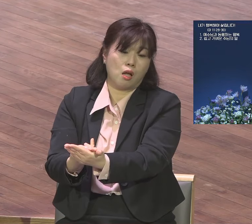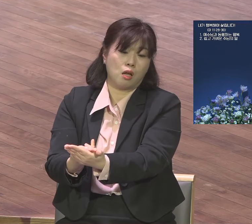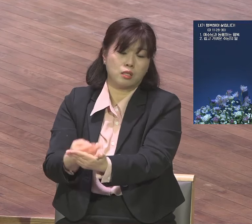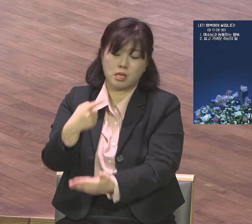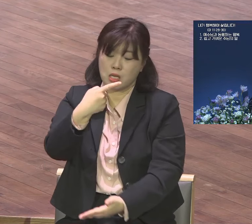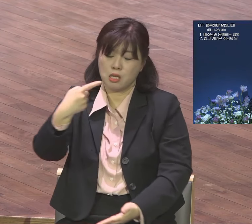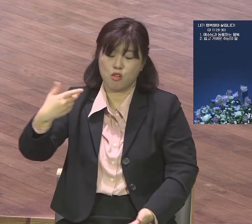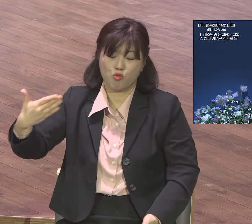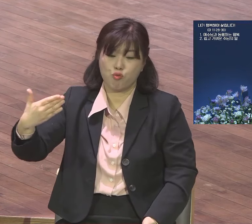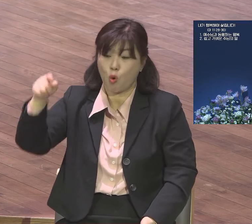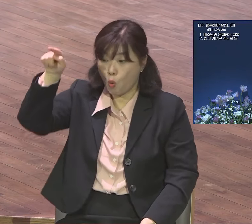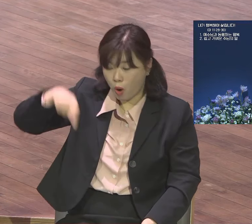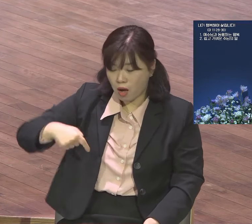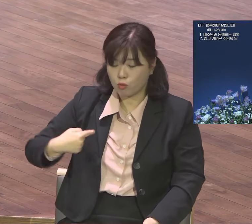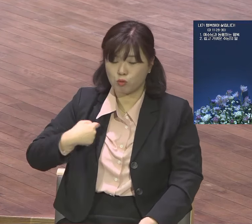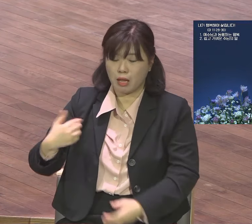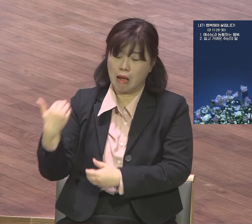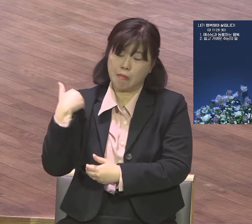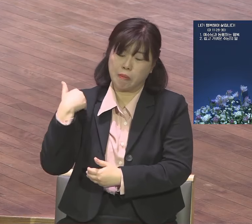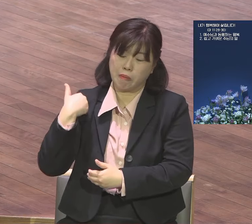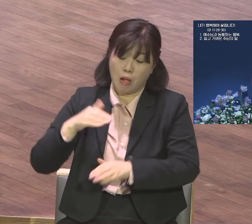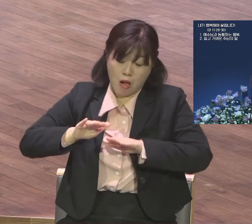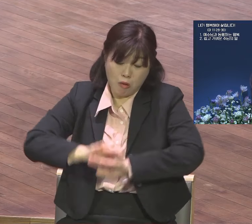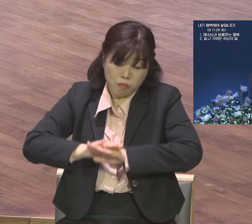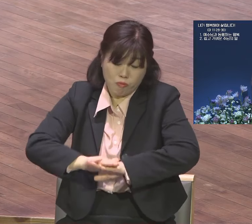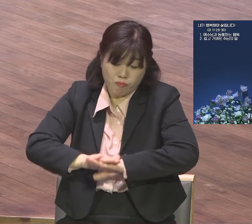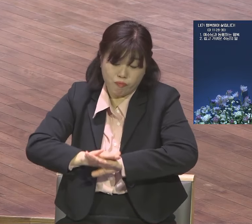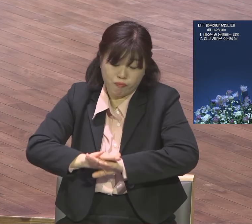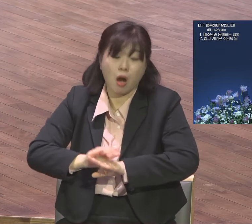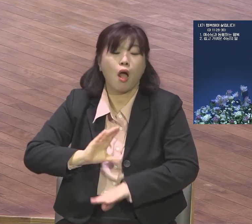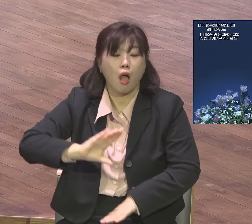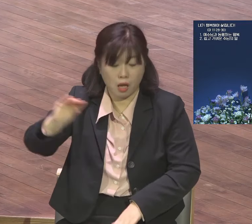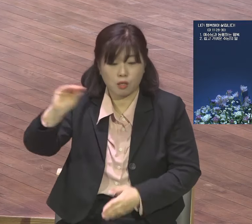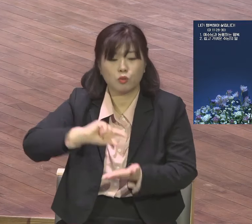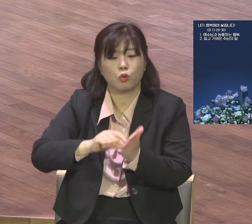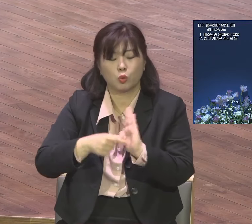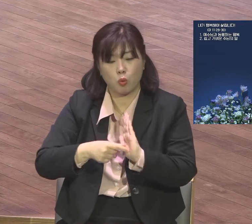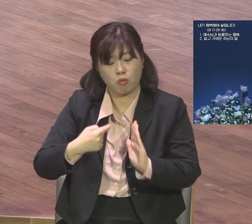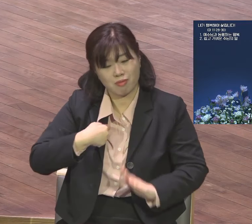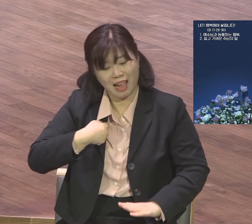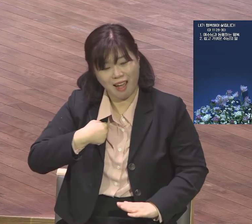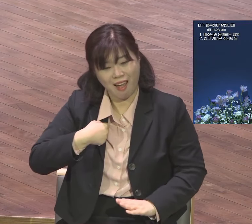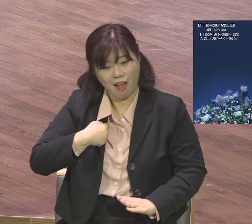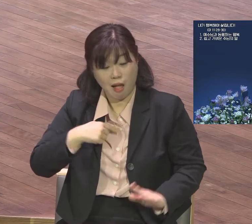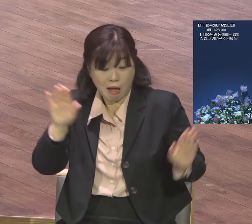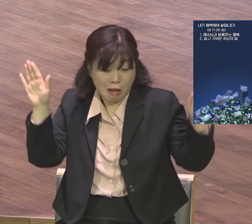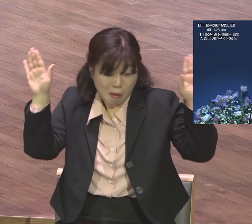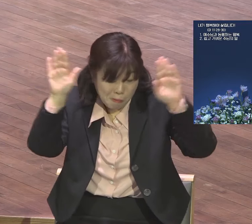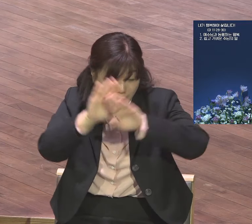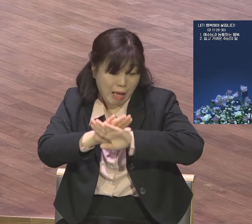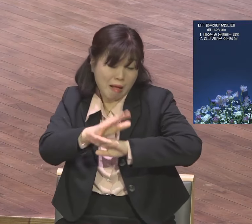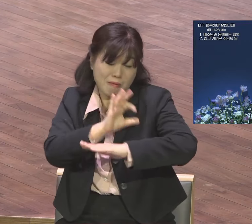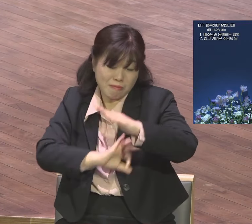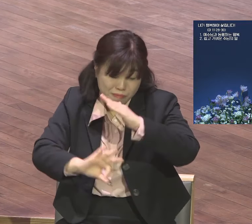거예요. 집으로 가라고. 그럴 정도로 강훈련을 받았습니다.